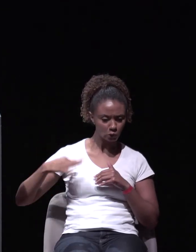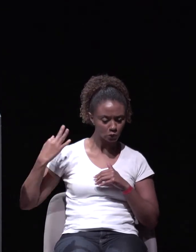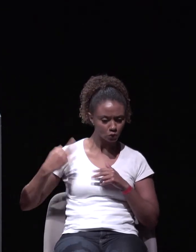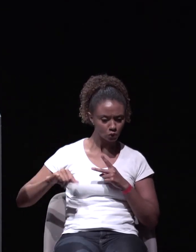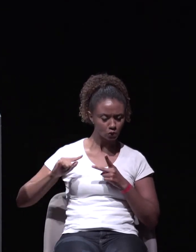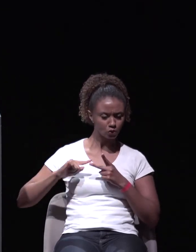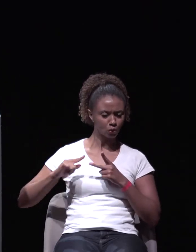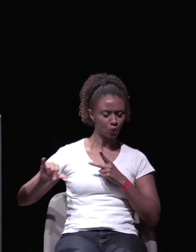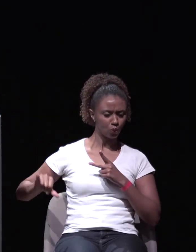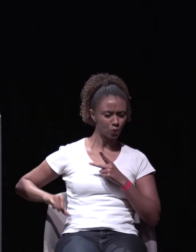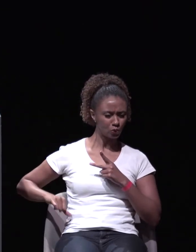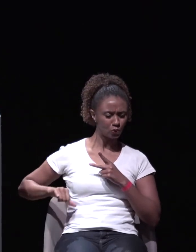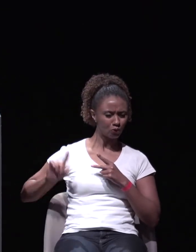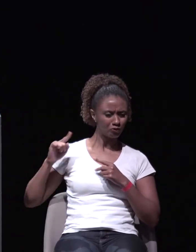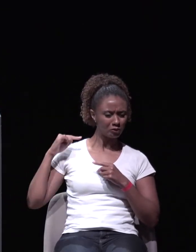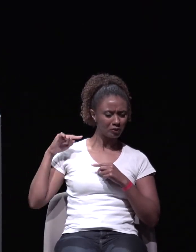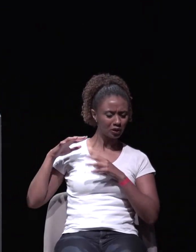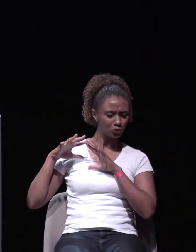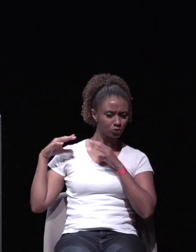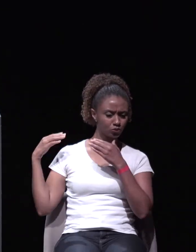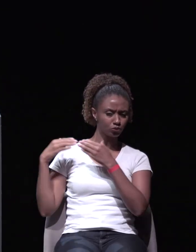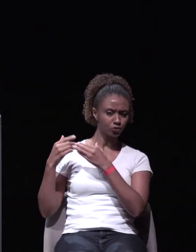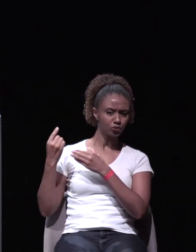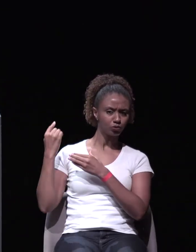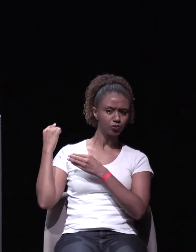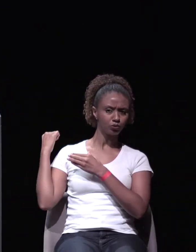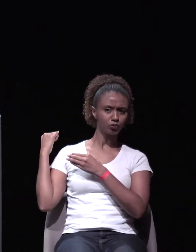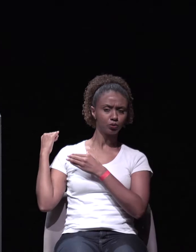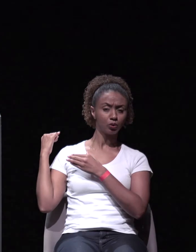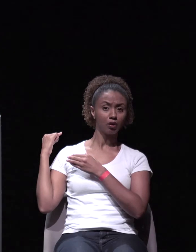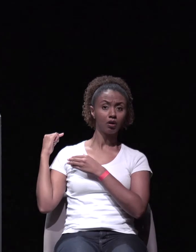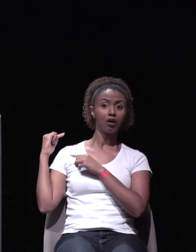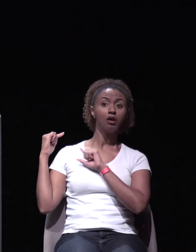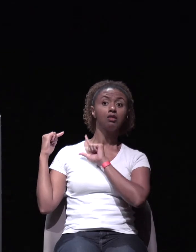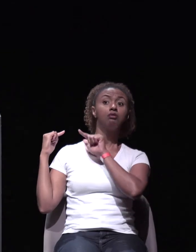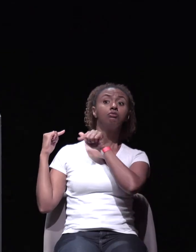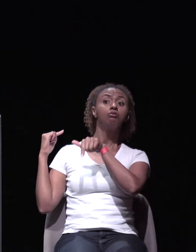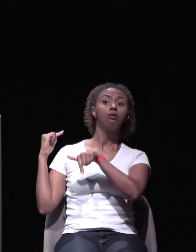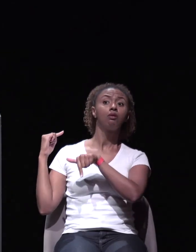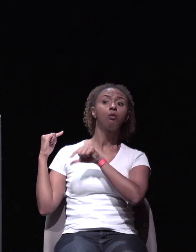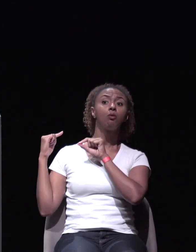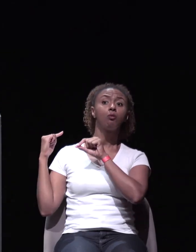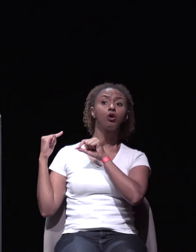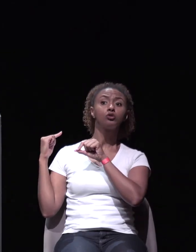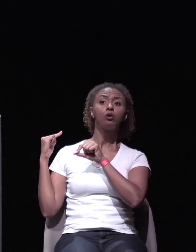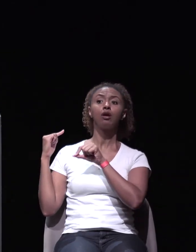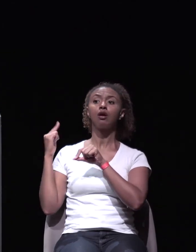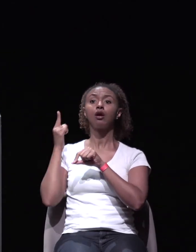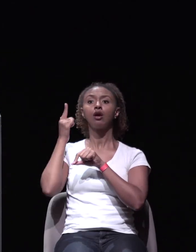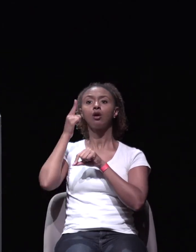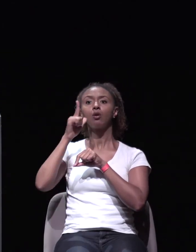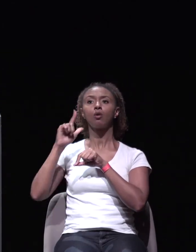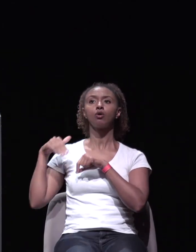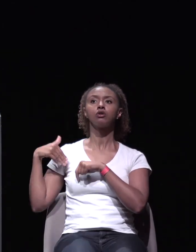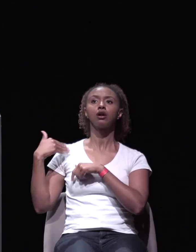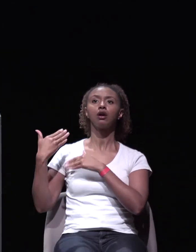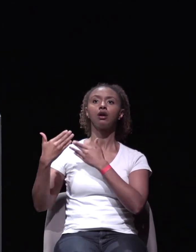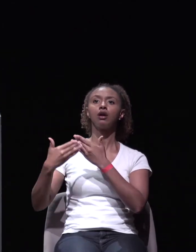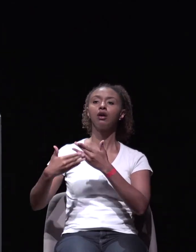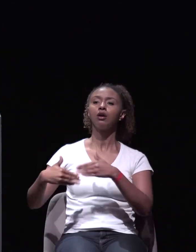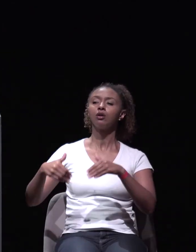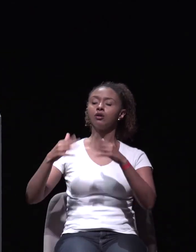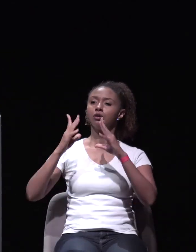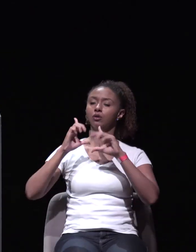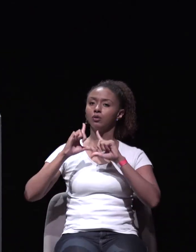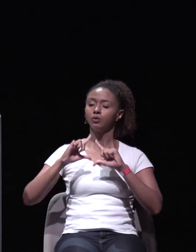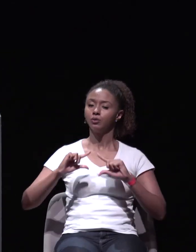sofrimento coletivo, para depois trazer o que seria uma possibilidade de alento, né? Nessa melodia que tem